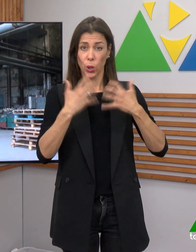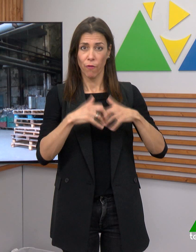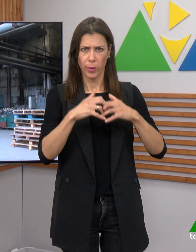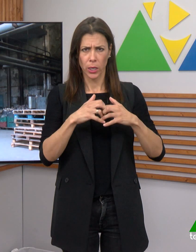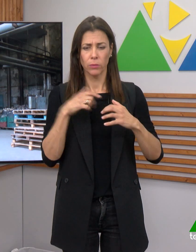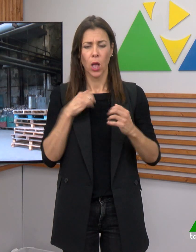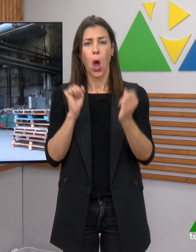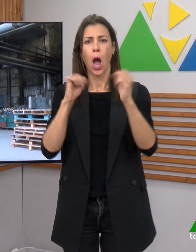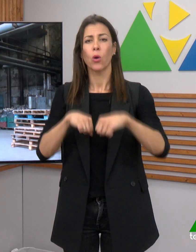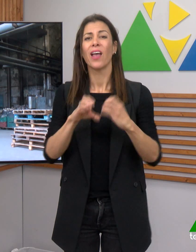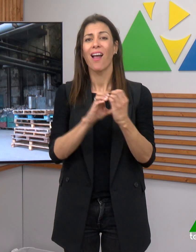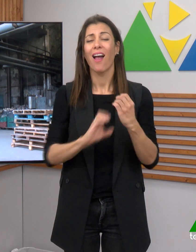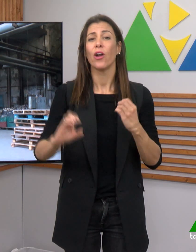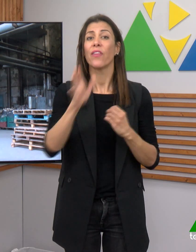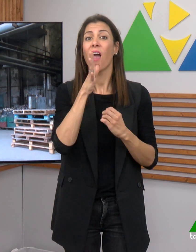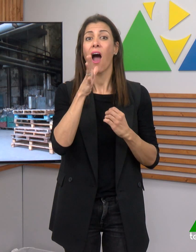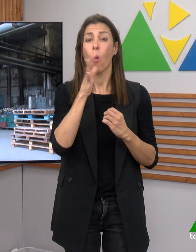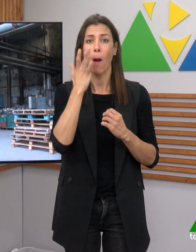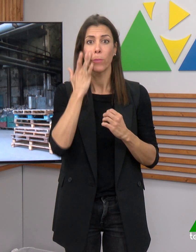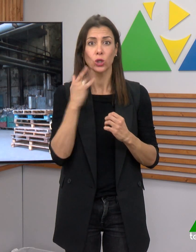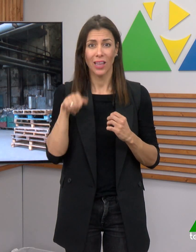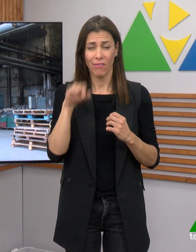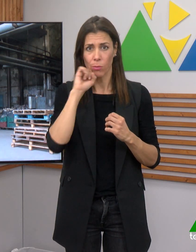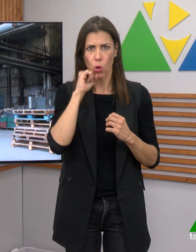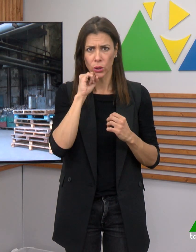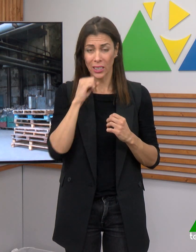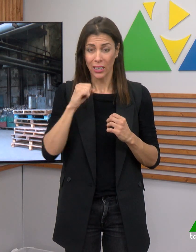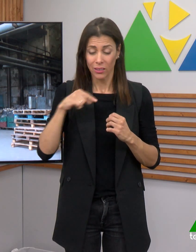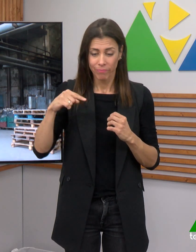acuerdo con el canal de aguas potables de Motril, que pasa por la mitad de